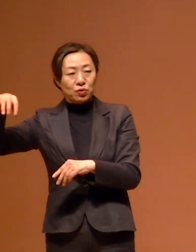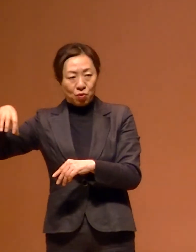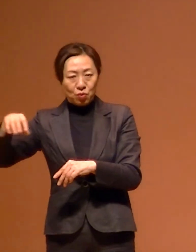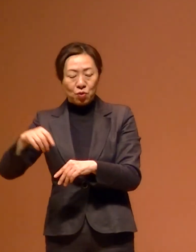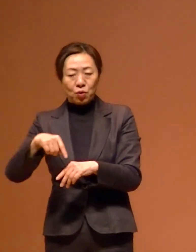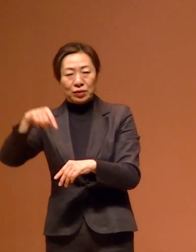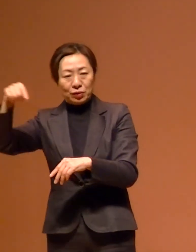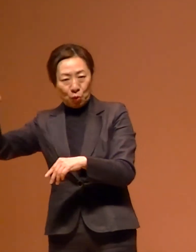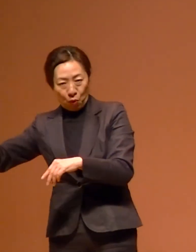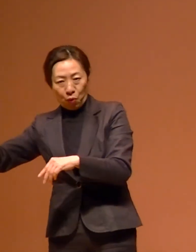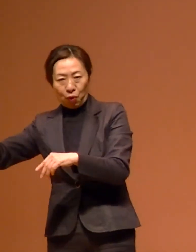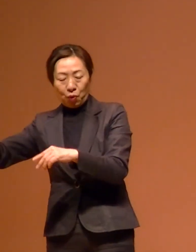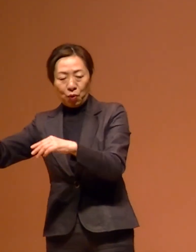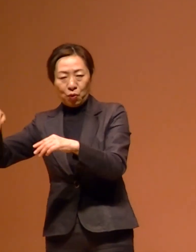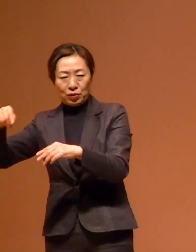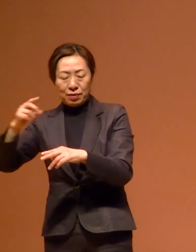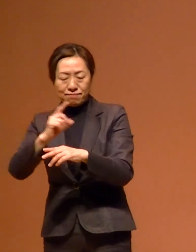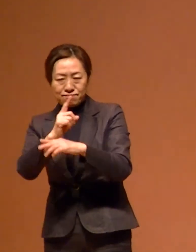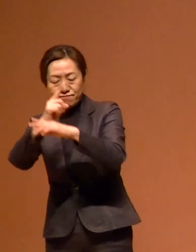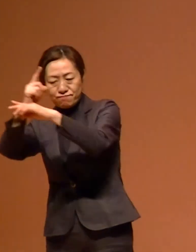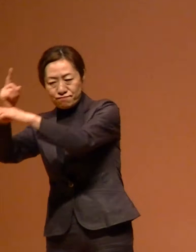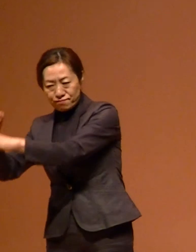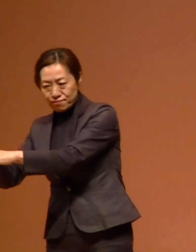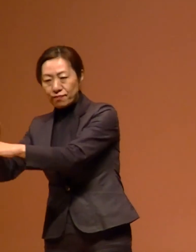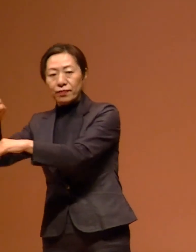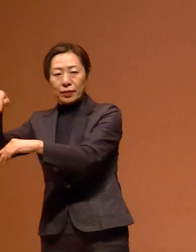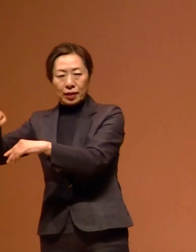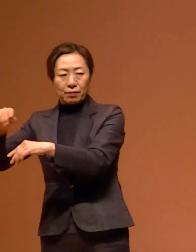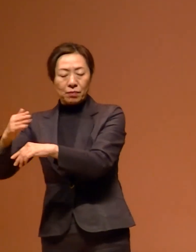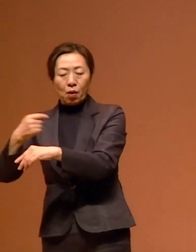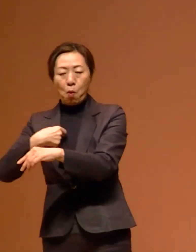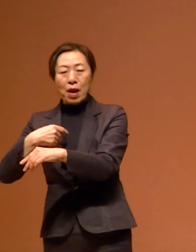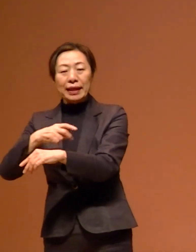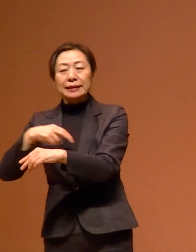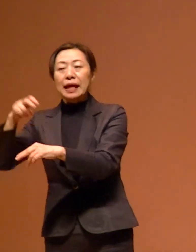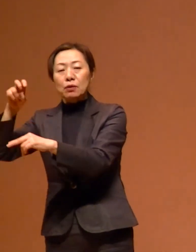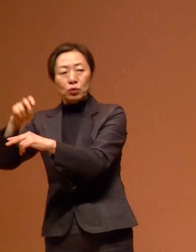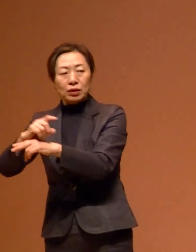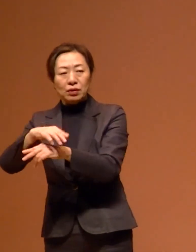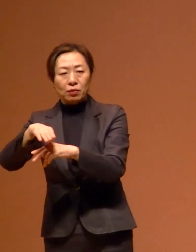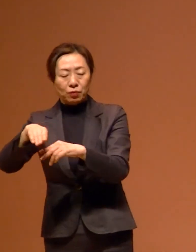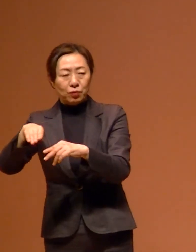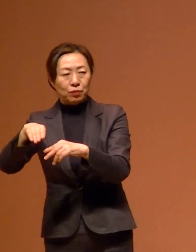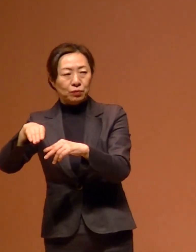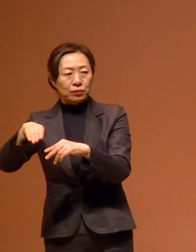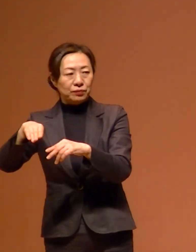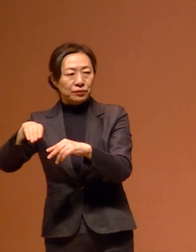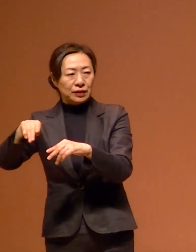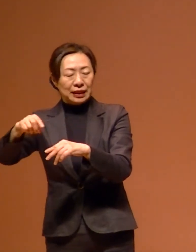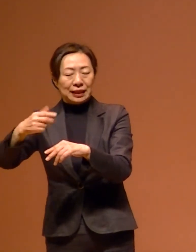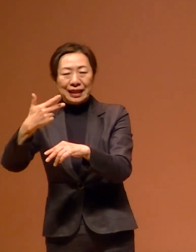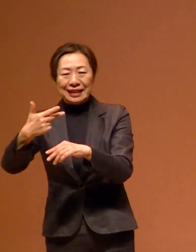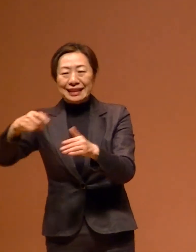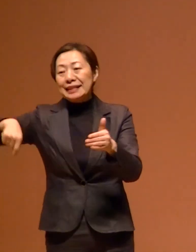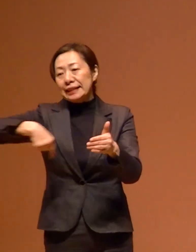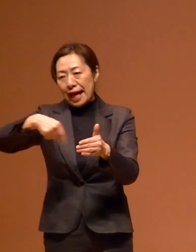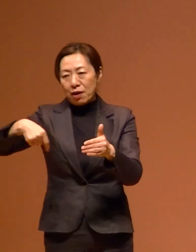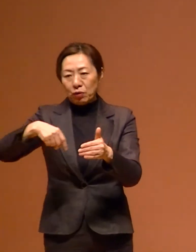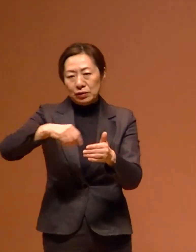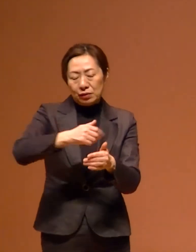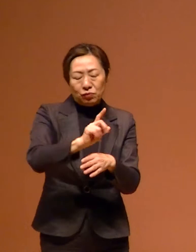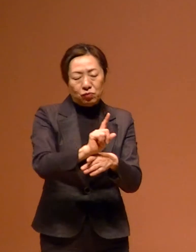すぐ竹駒そこに降りれるんですけど、私たちを乗せたヘリコプターがぐーっと市内を回って、